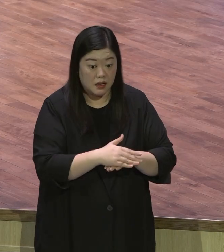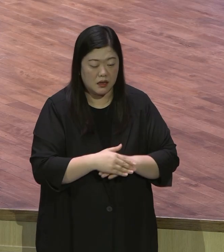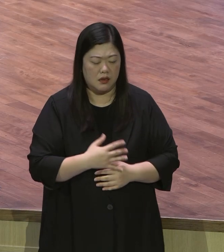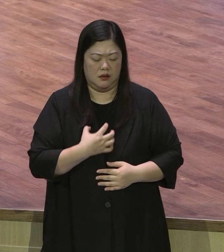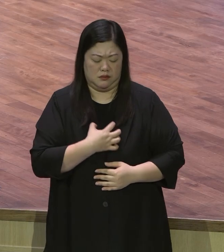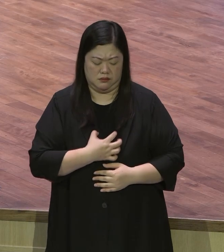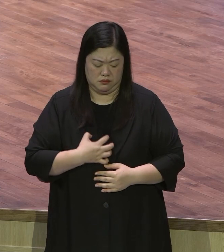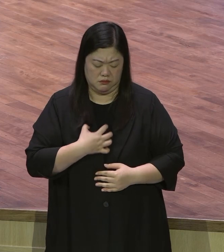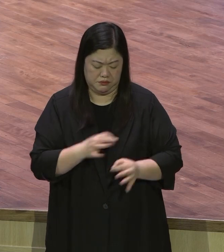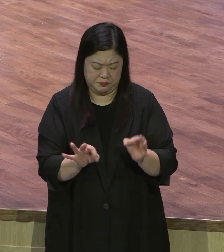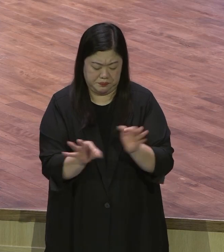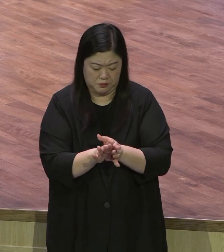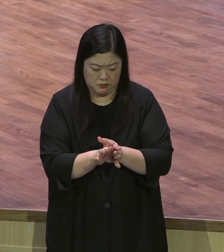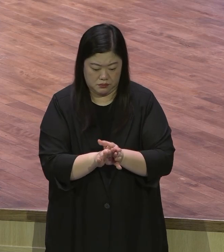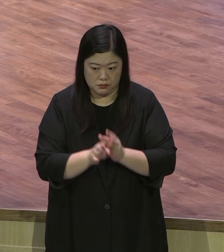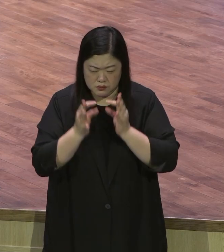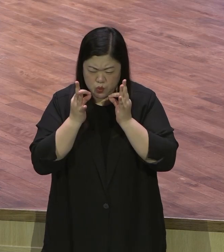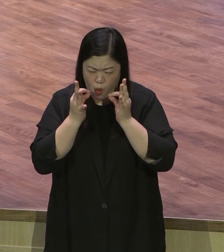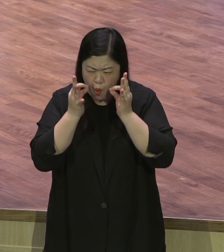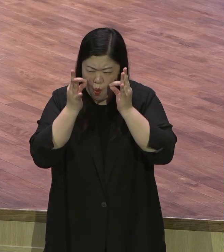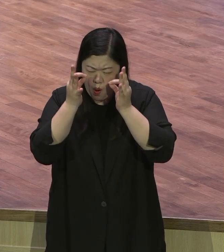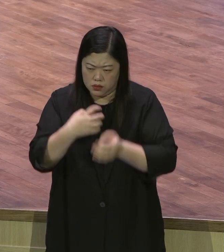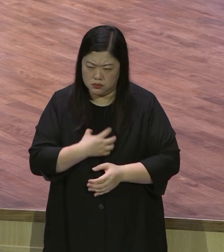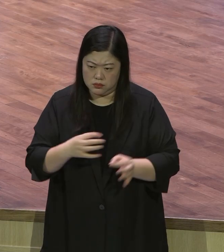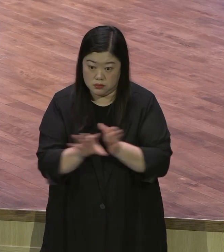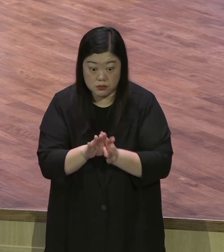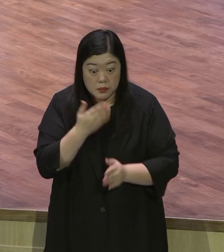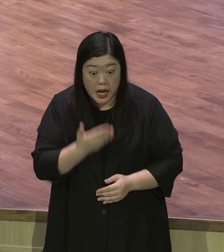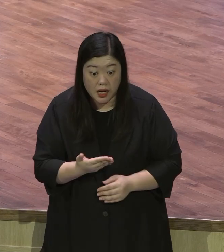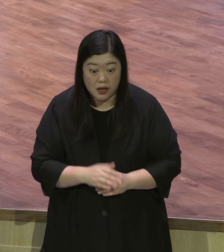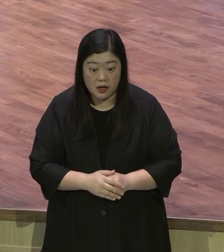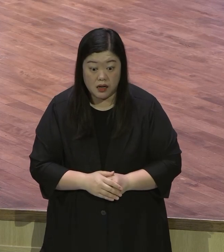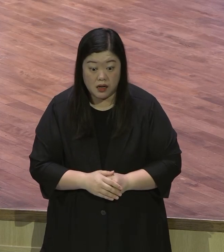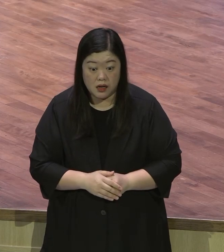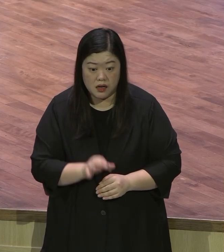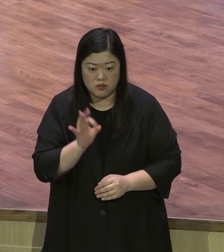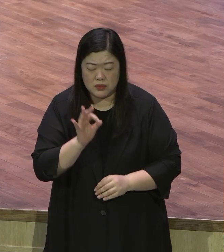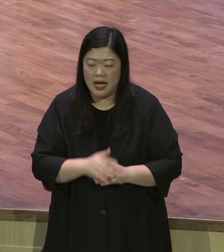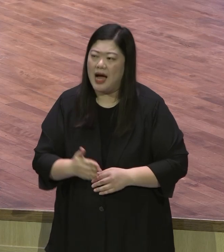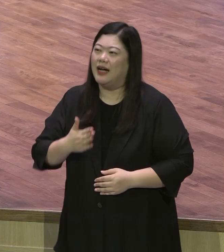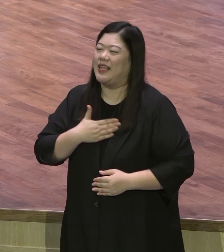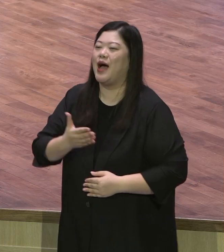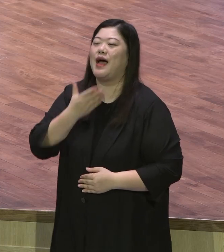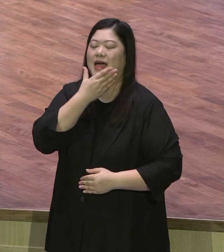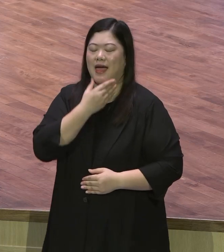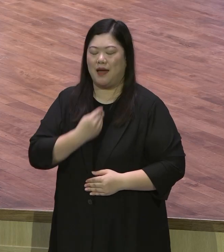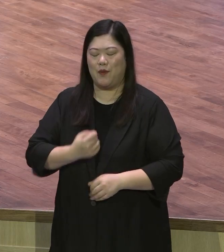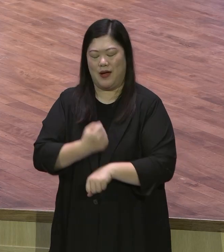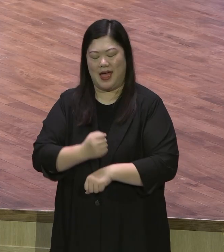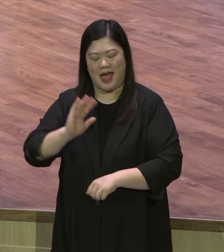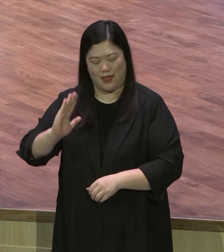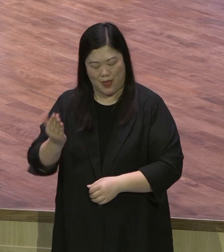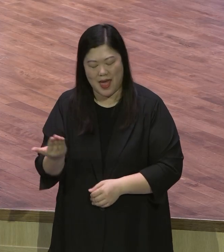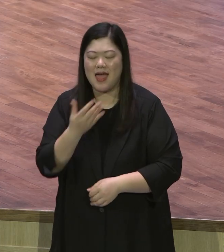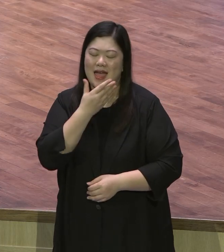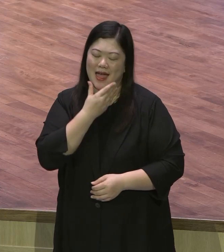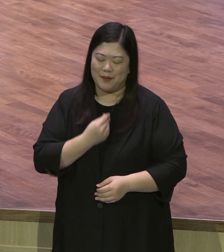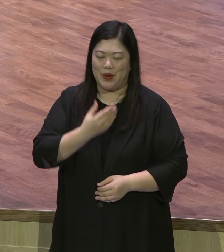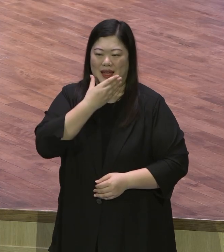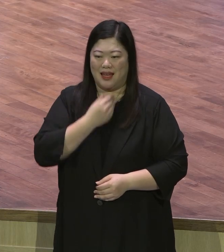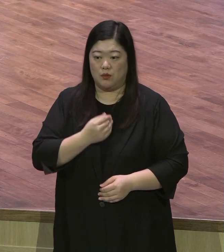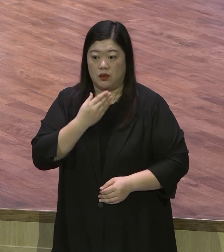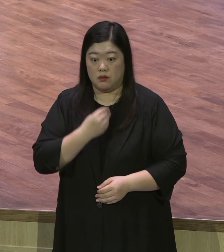아니에요. 내가 무슨 행복하겠다 행복해집니까? 내가 유쾌해야지 한다 유쾌해집니까? 절대 안